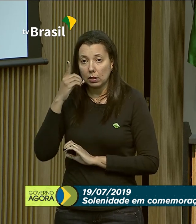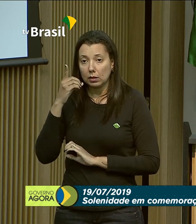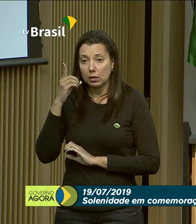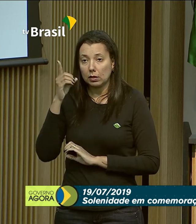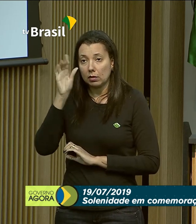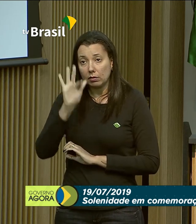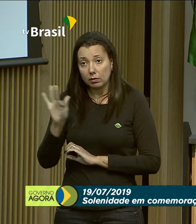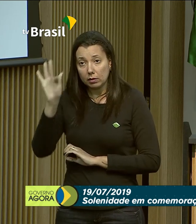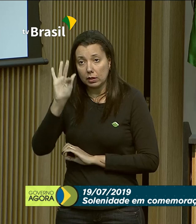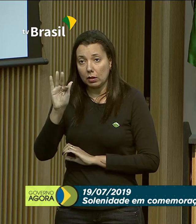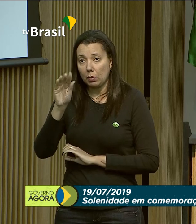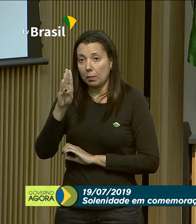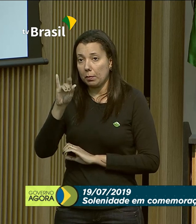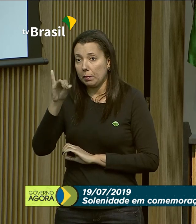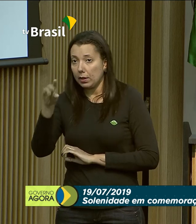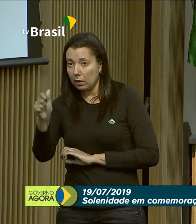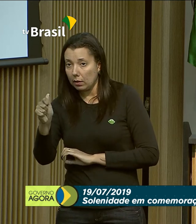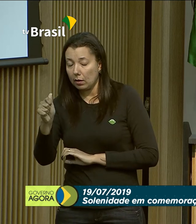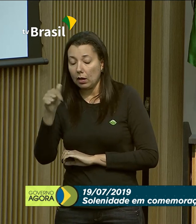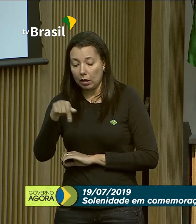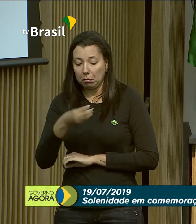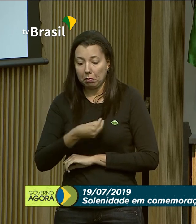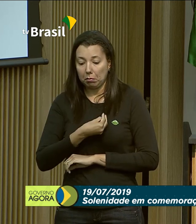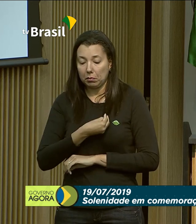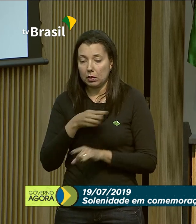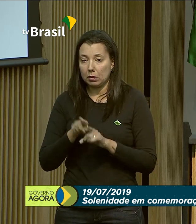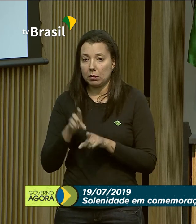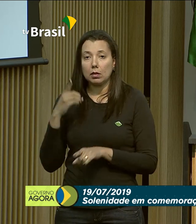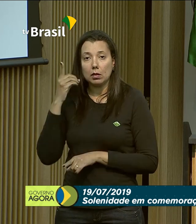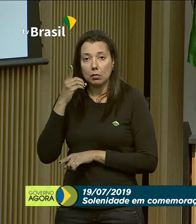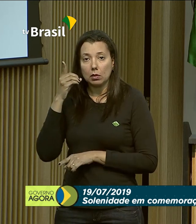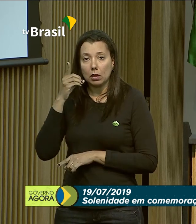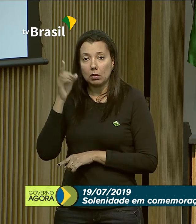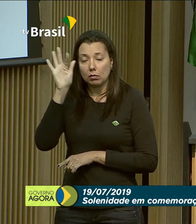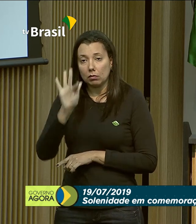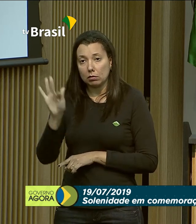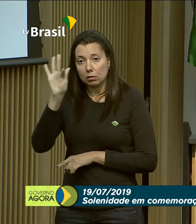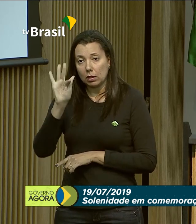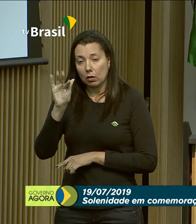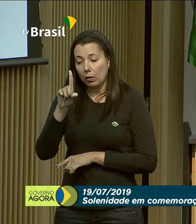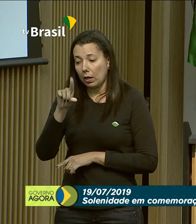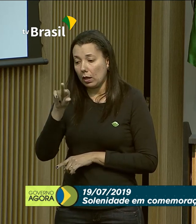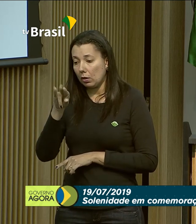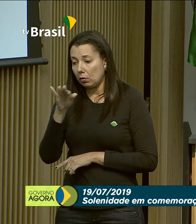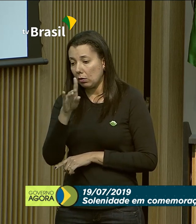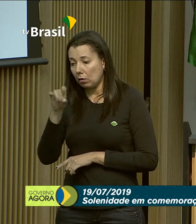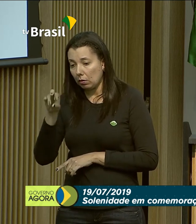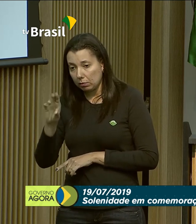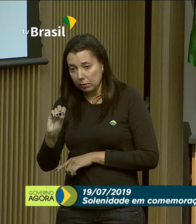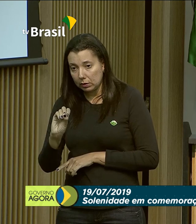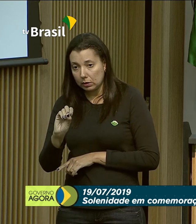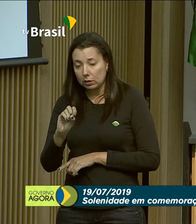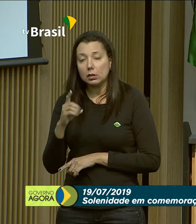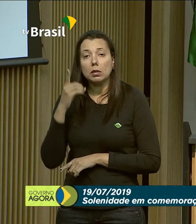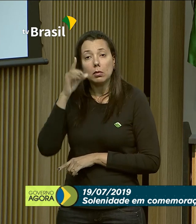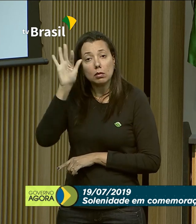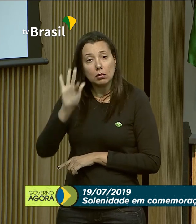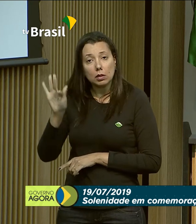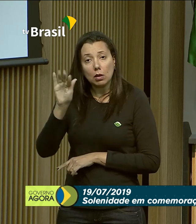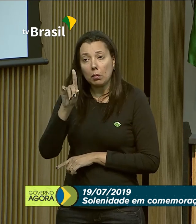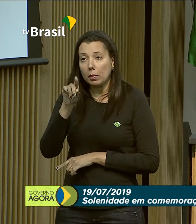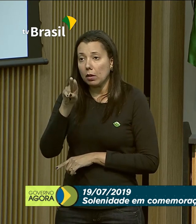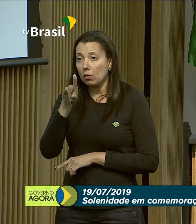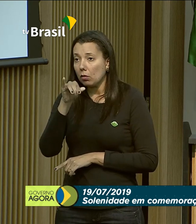Bia Kicis, aqui presente. Deputado federal Hélio Lopes. Deputado federal Darcísio